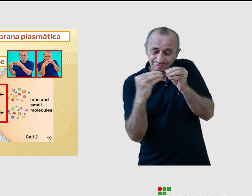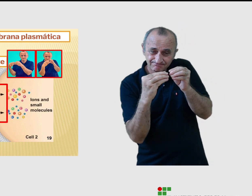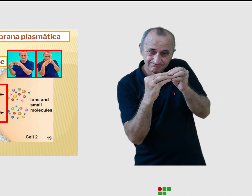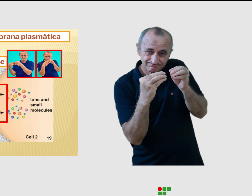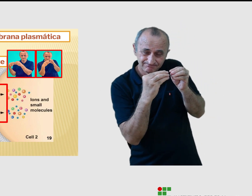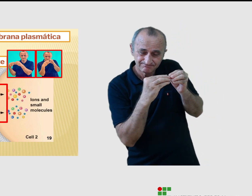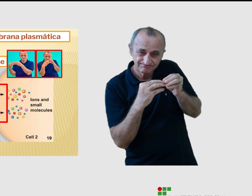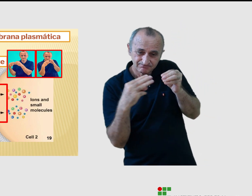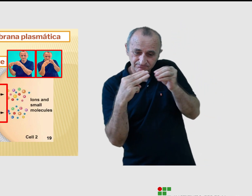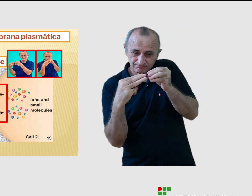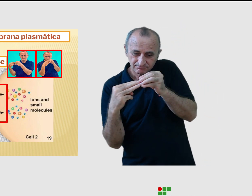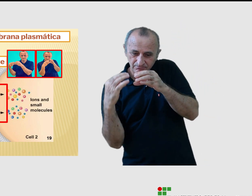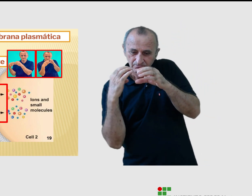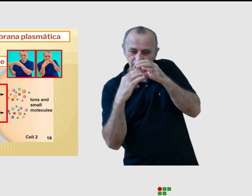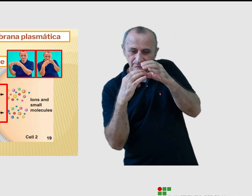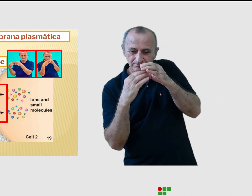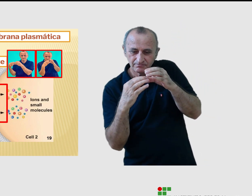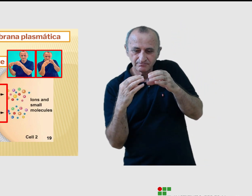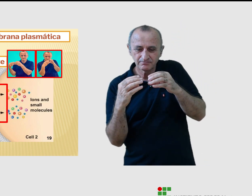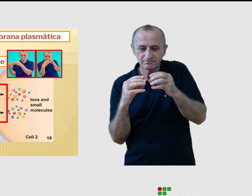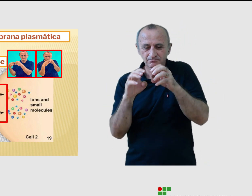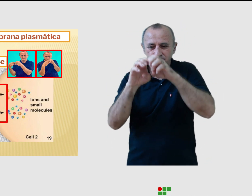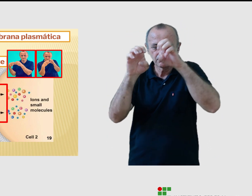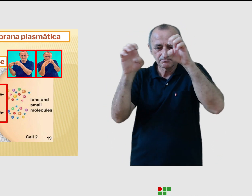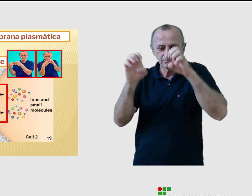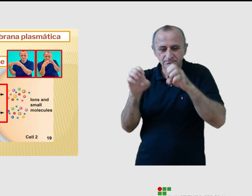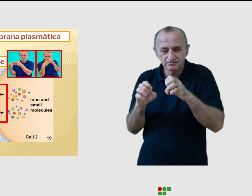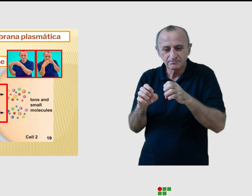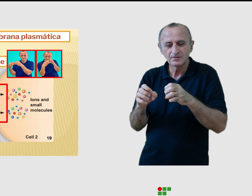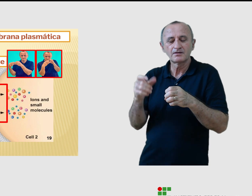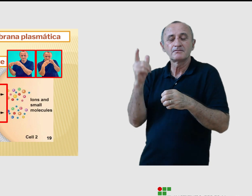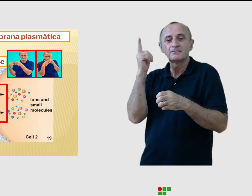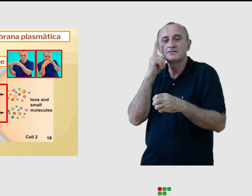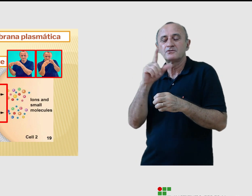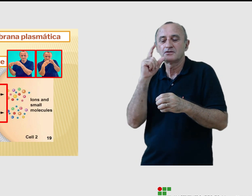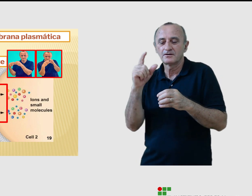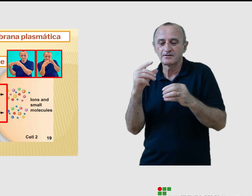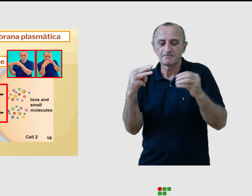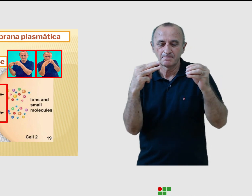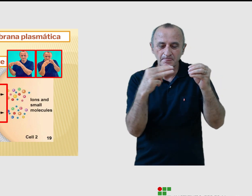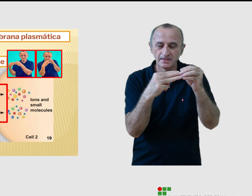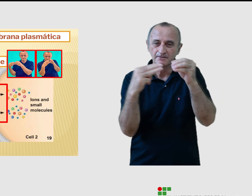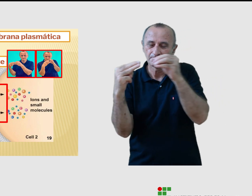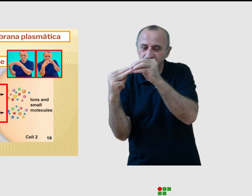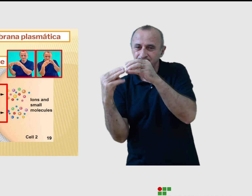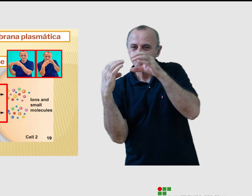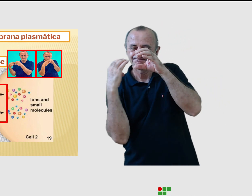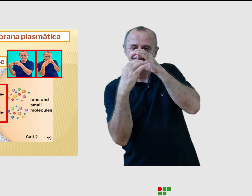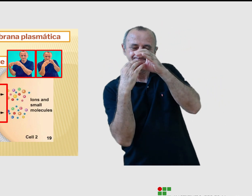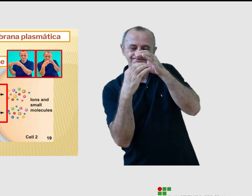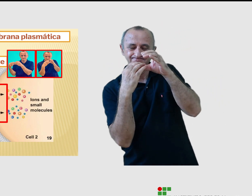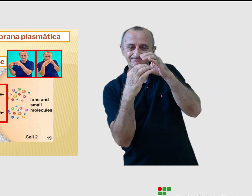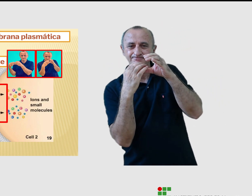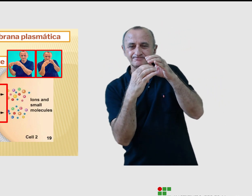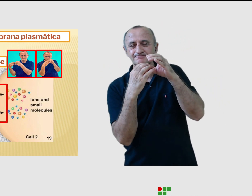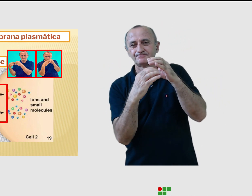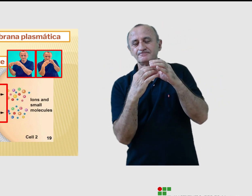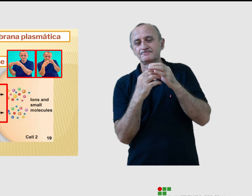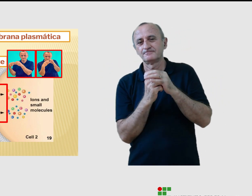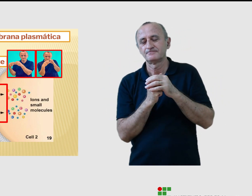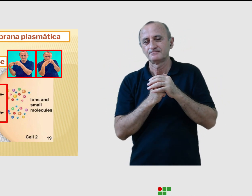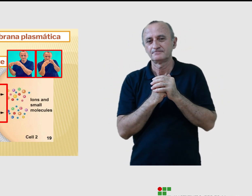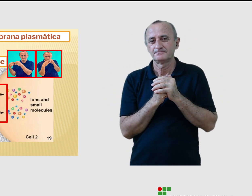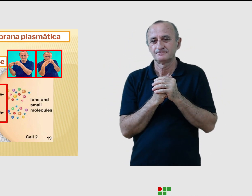Junções comunicantes são estruturas que permitem a comunicação entre